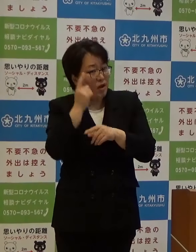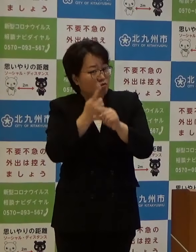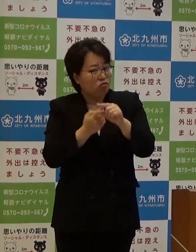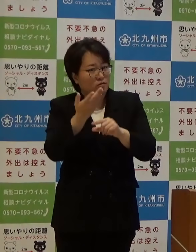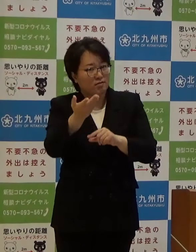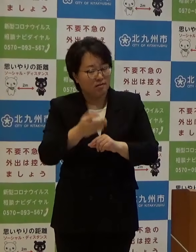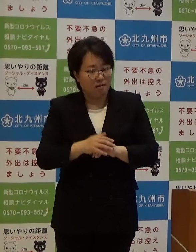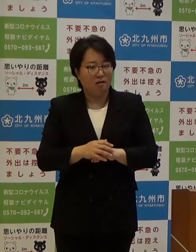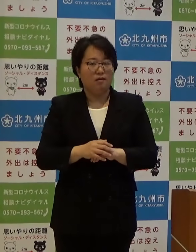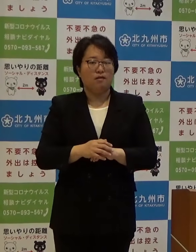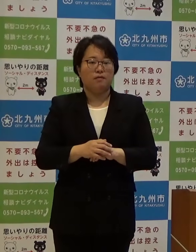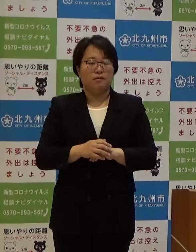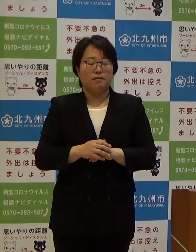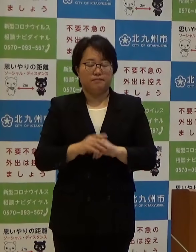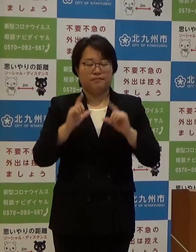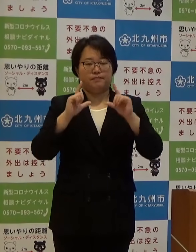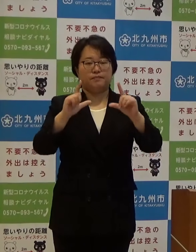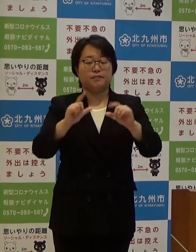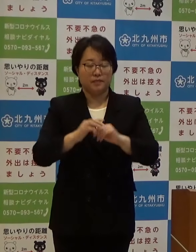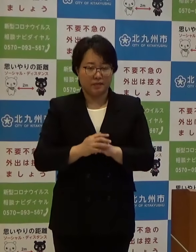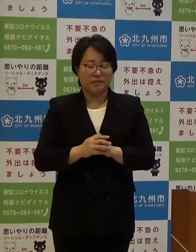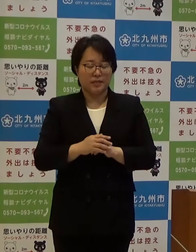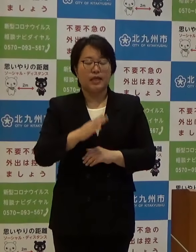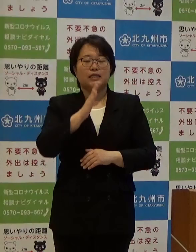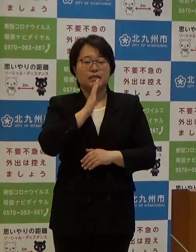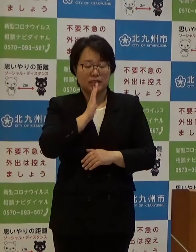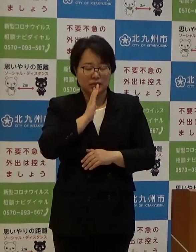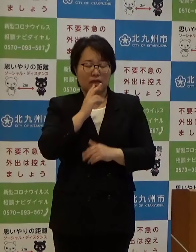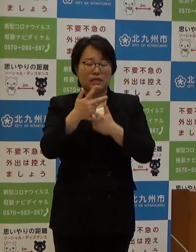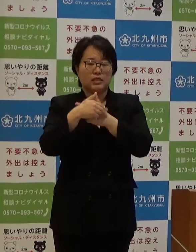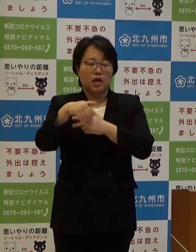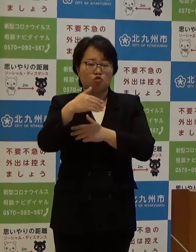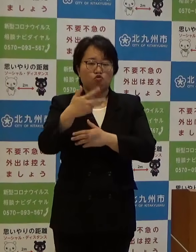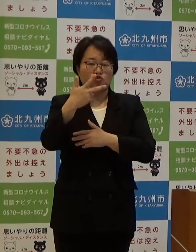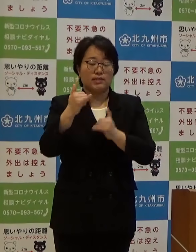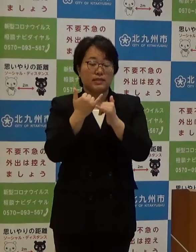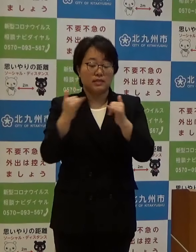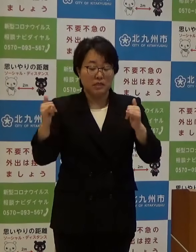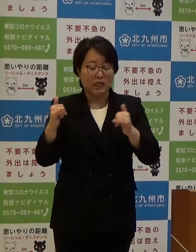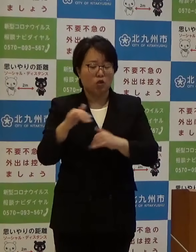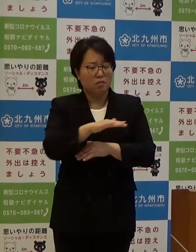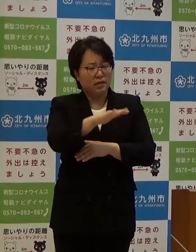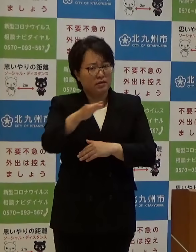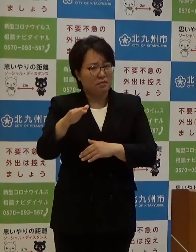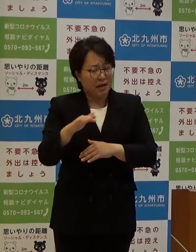実際に北九州の市民からですね、